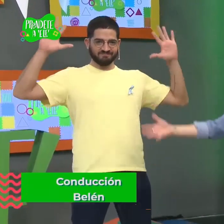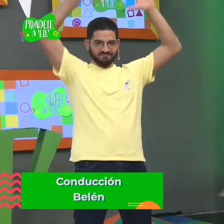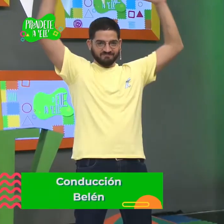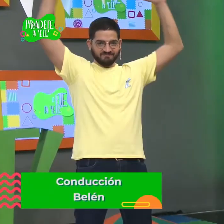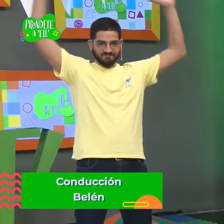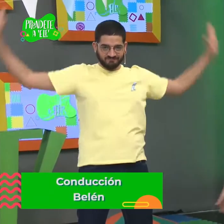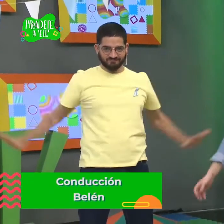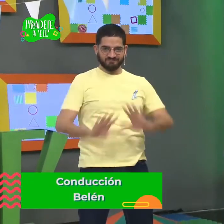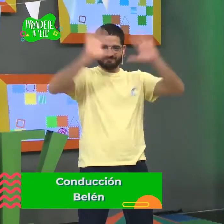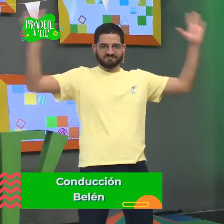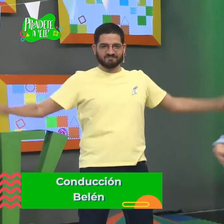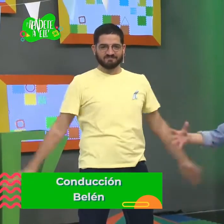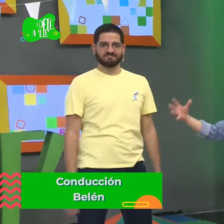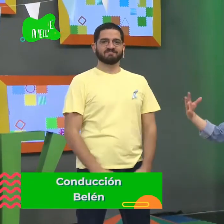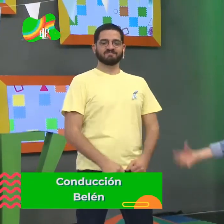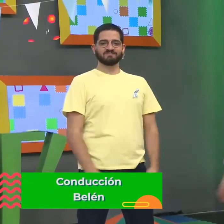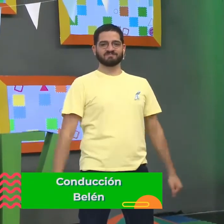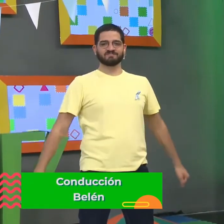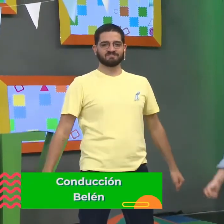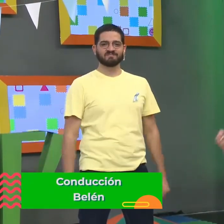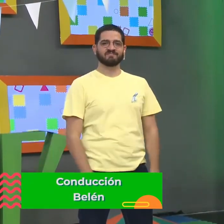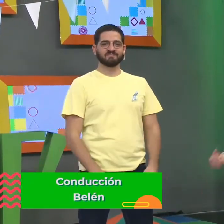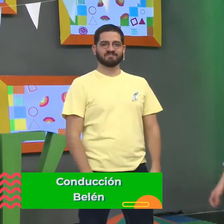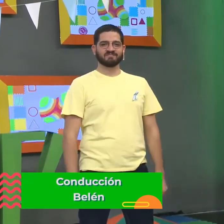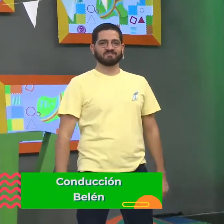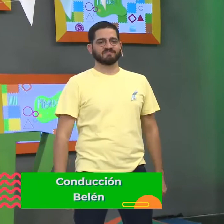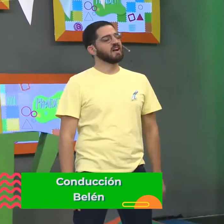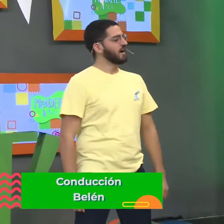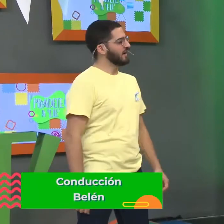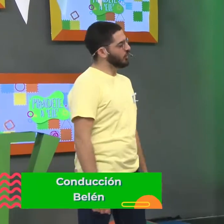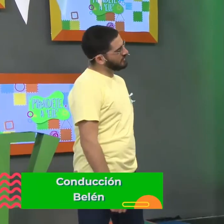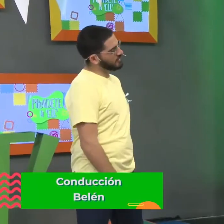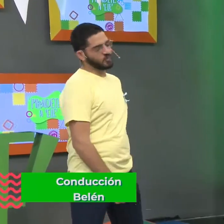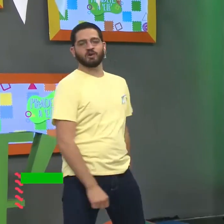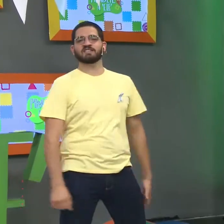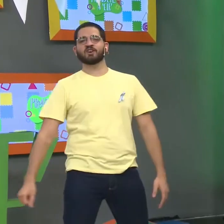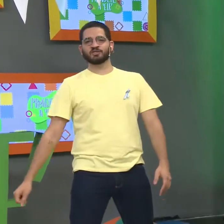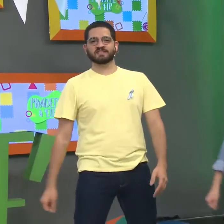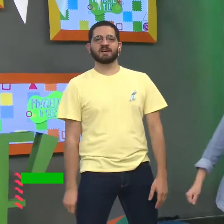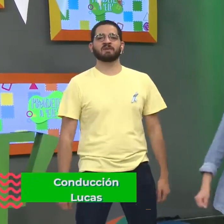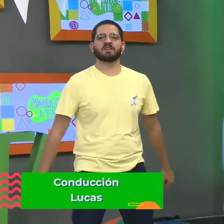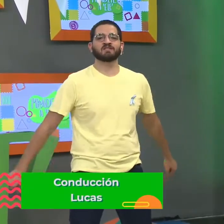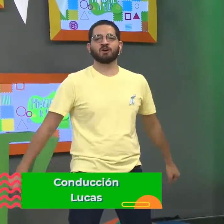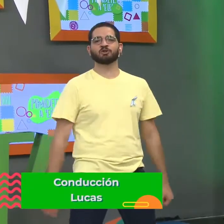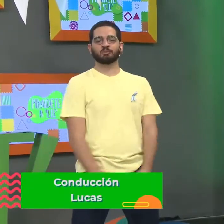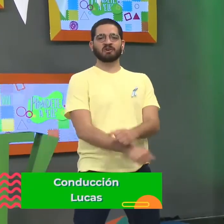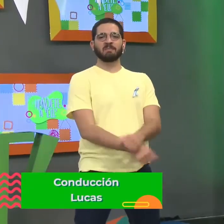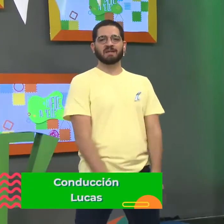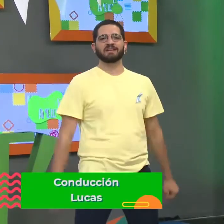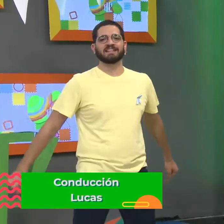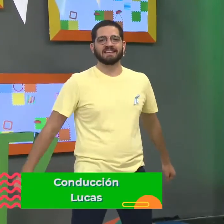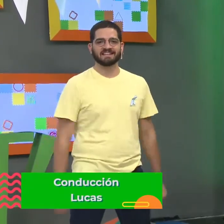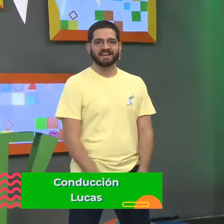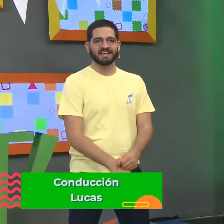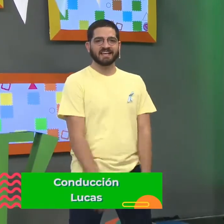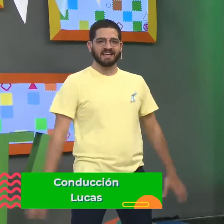Bienvenidos niños y niñas, ¿cómo están? Bienvenidos a Prende Tele. Hola Luqui, ¿cómo estás? Hola Belu, hola chicos, hola chicas, bienvenidos a otro programa